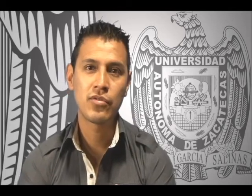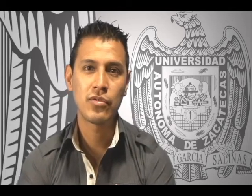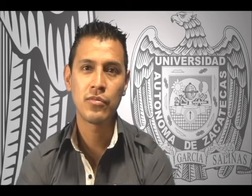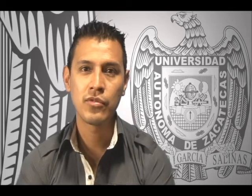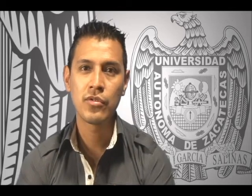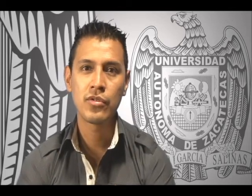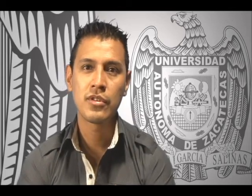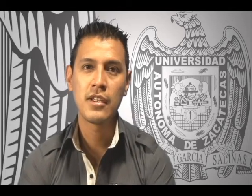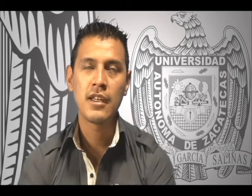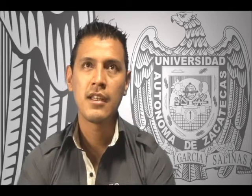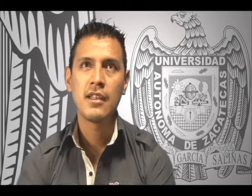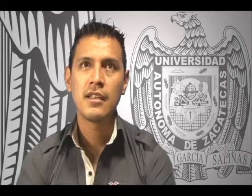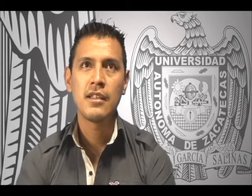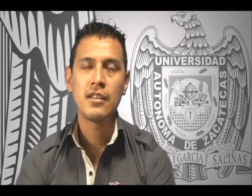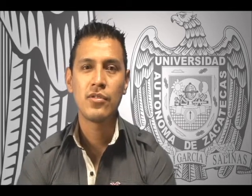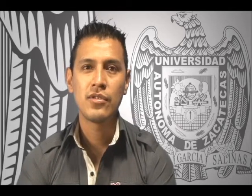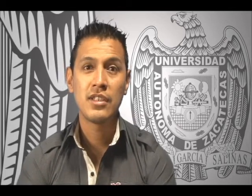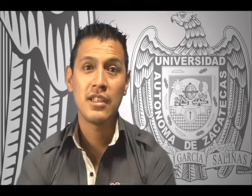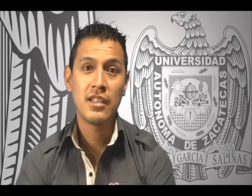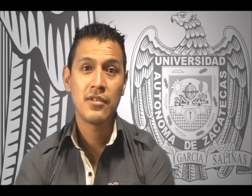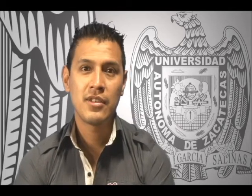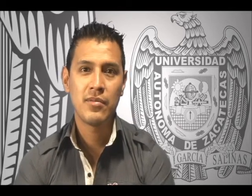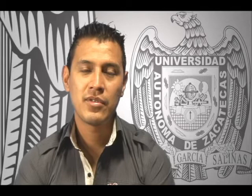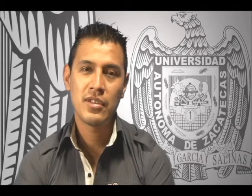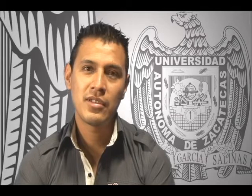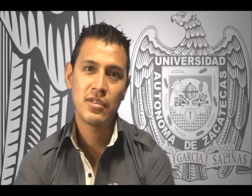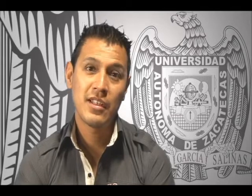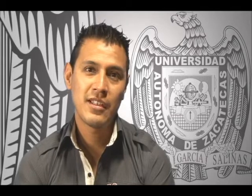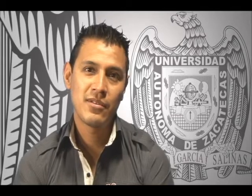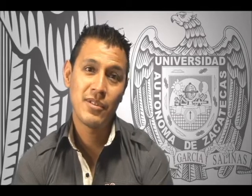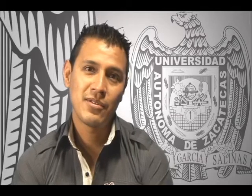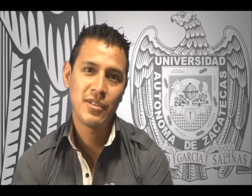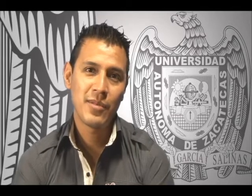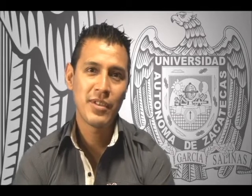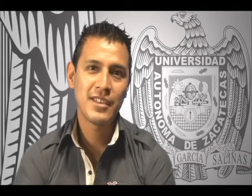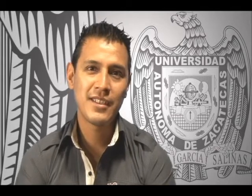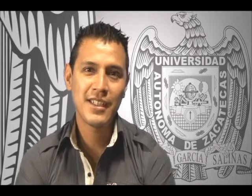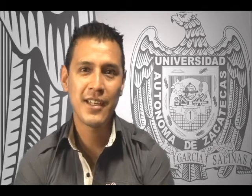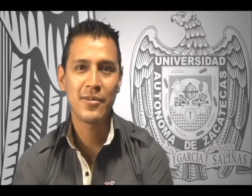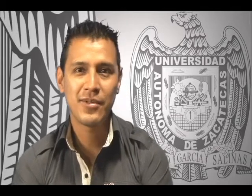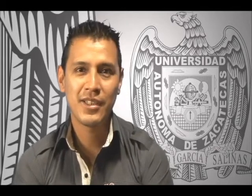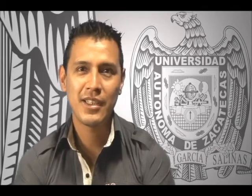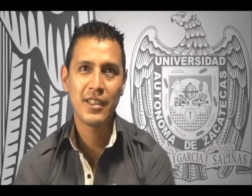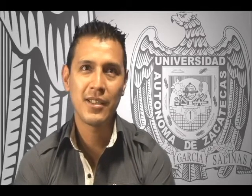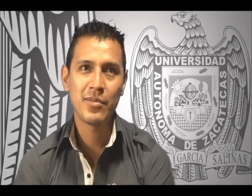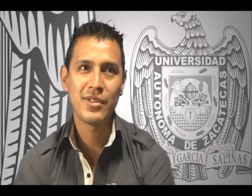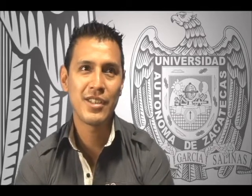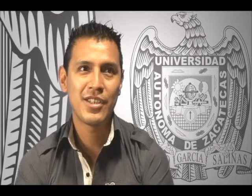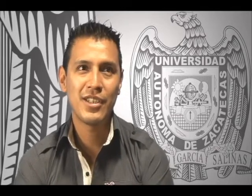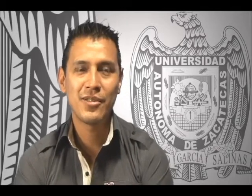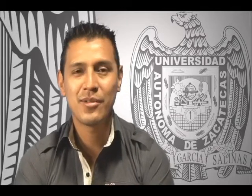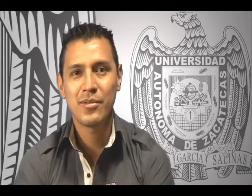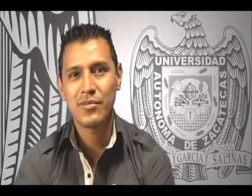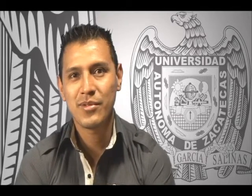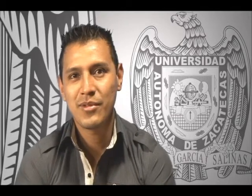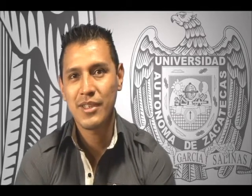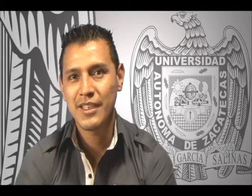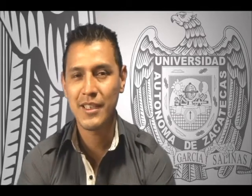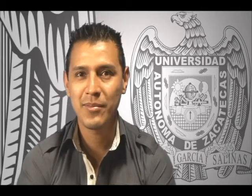sordos. Entonces, de ahí es donde se le llama, bueno, yo le llamo necesidad, ¿no? Porque, pues desde chiquito, pues uno tiene que